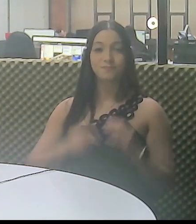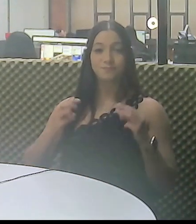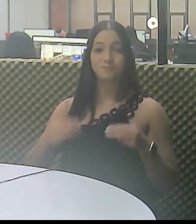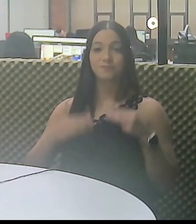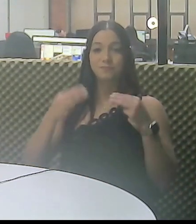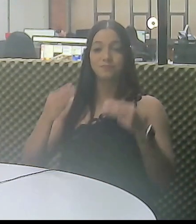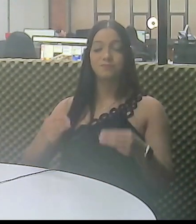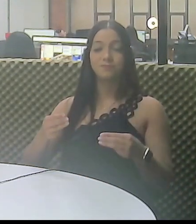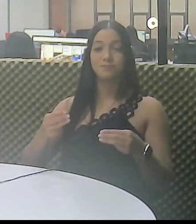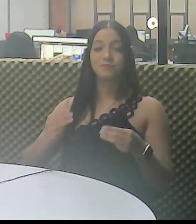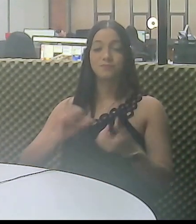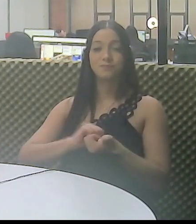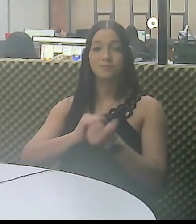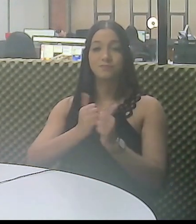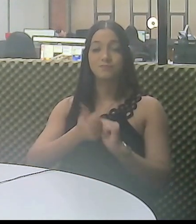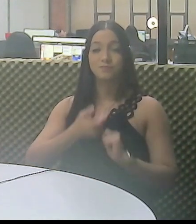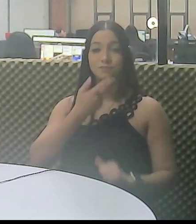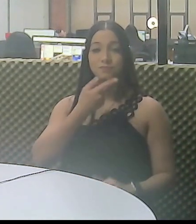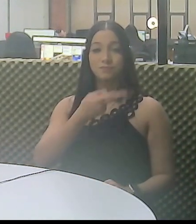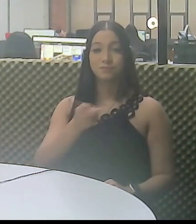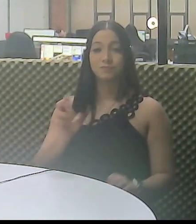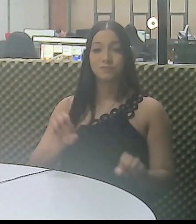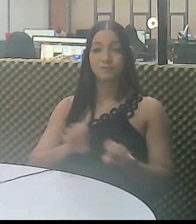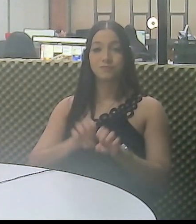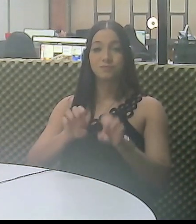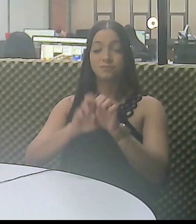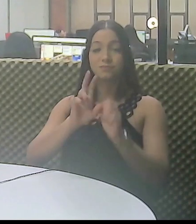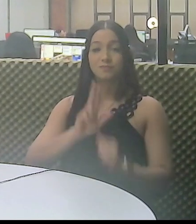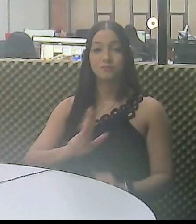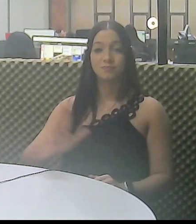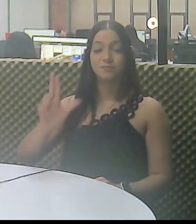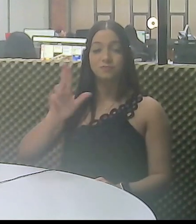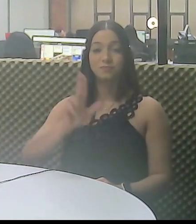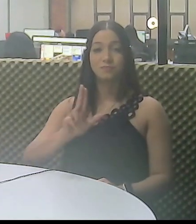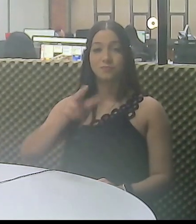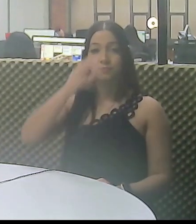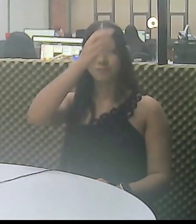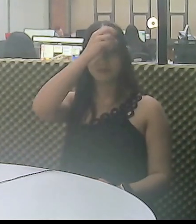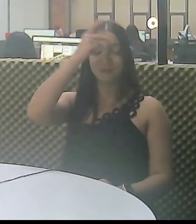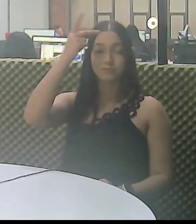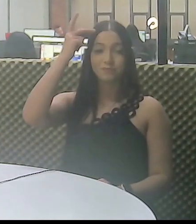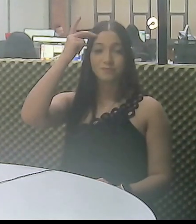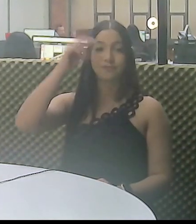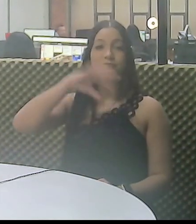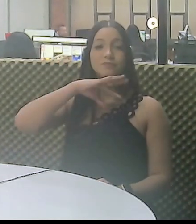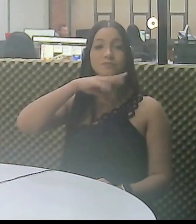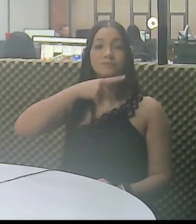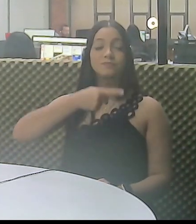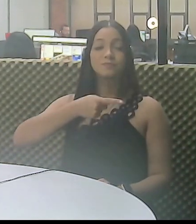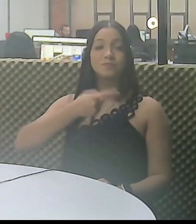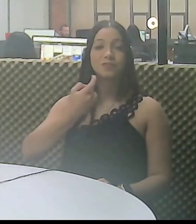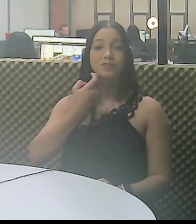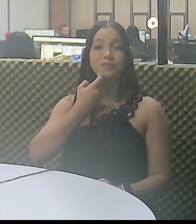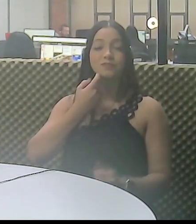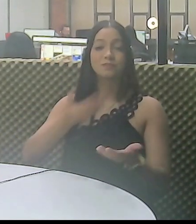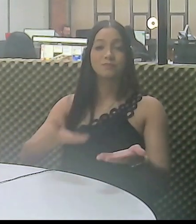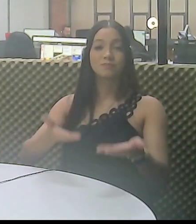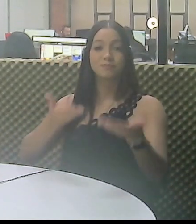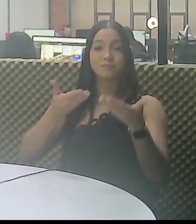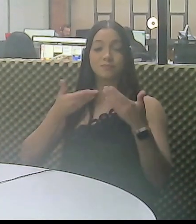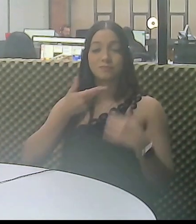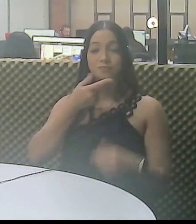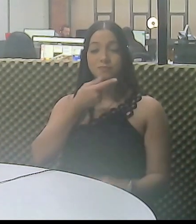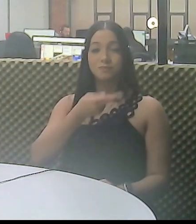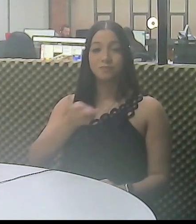Ministério do Esporte conhece estrutura esportiva de Uberlândia. O prefeito Adelmo Leão recebeu na última sexta-feira a visita